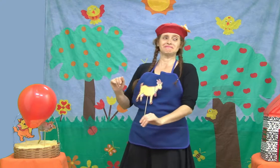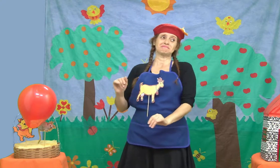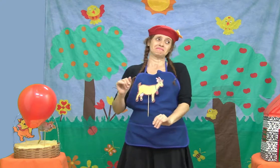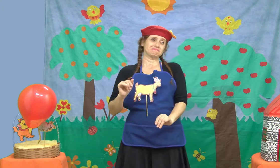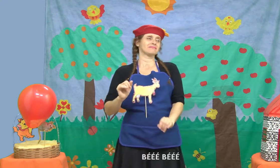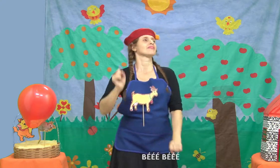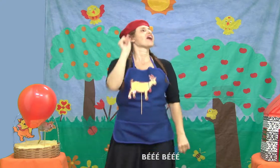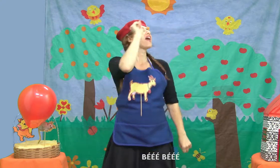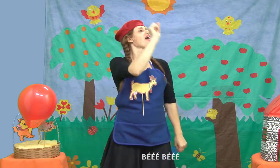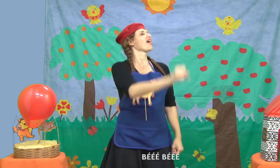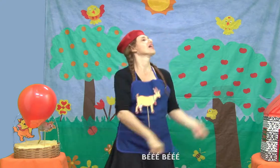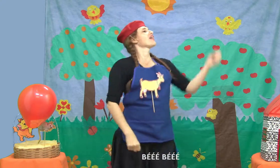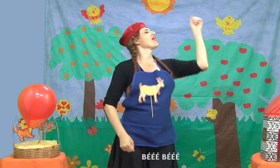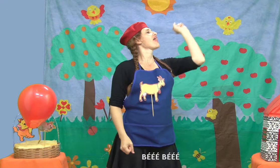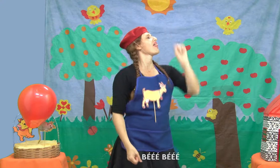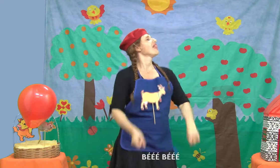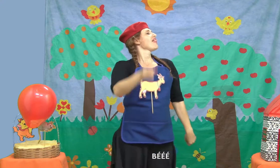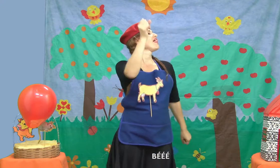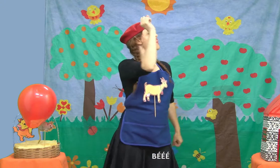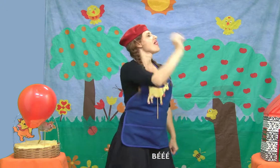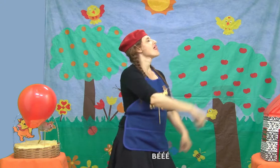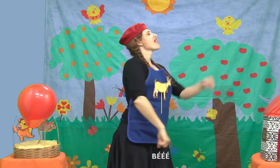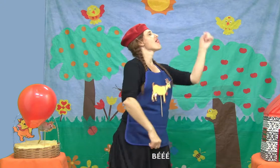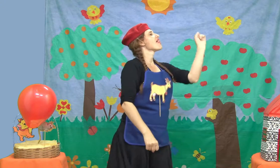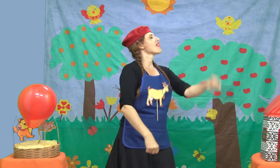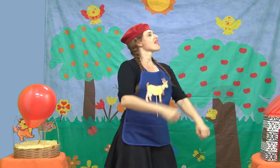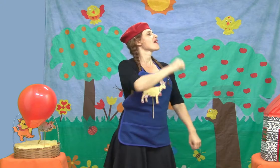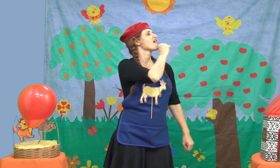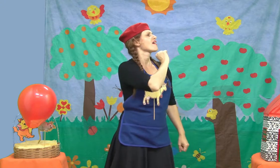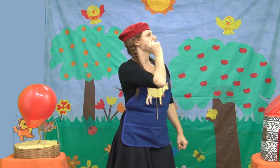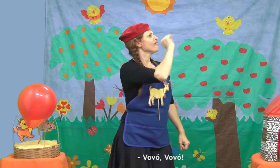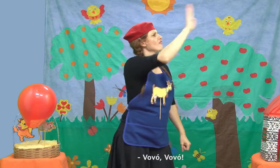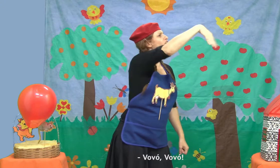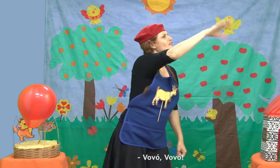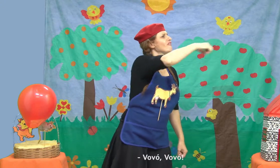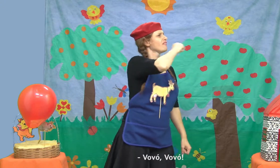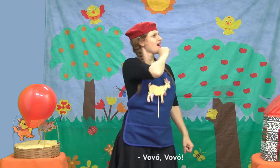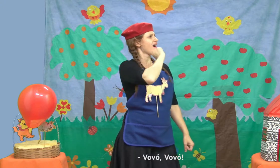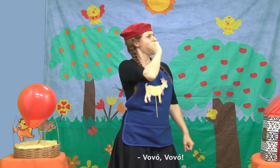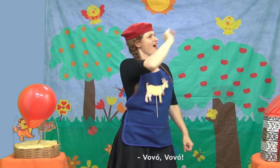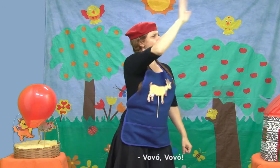brad é é vovó vovó